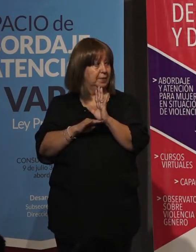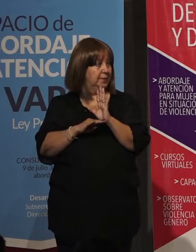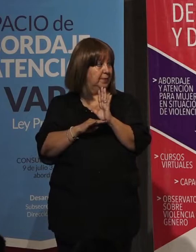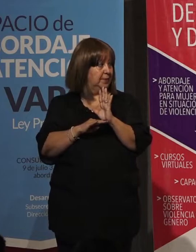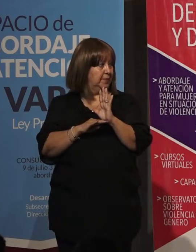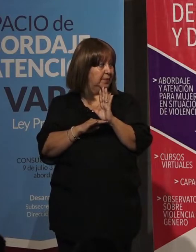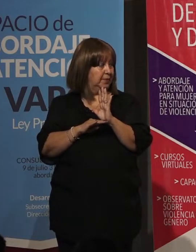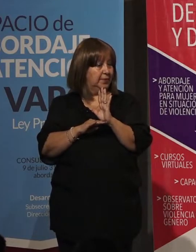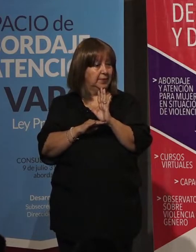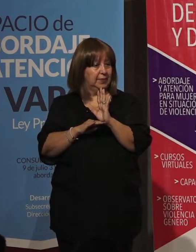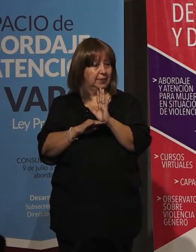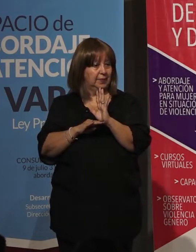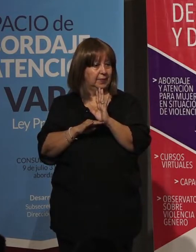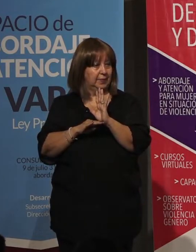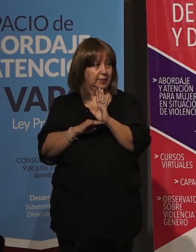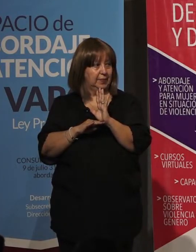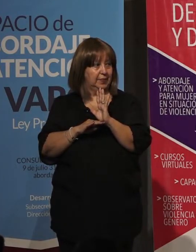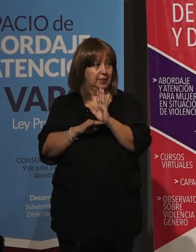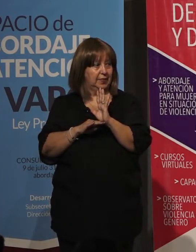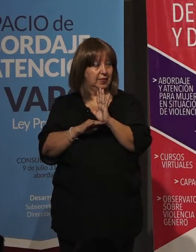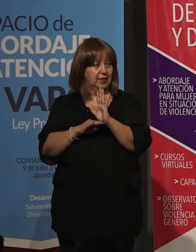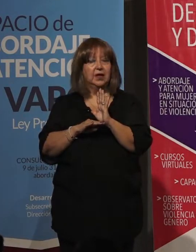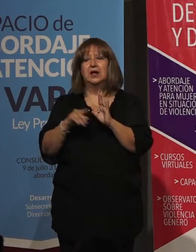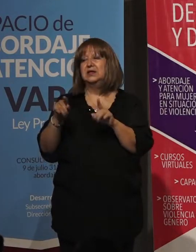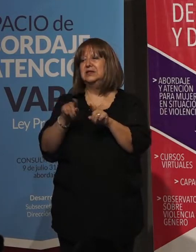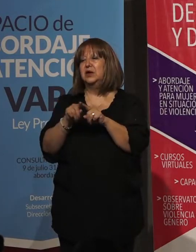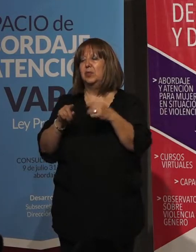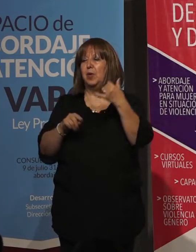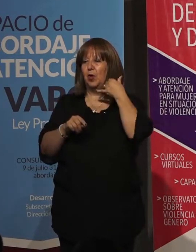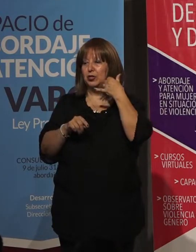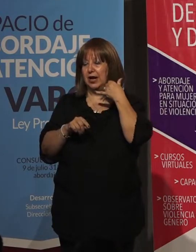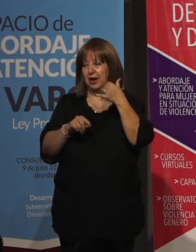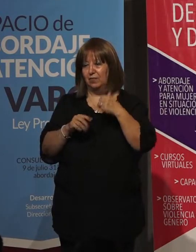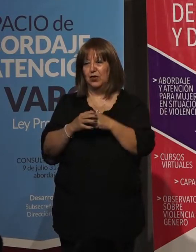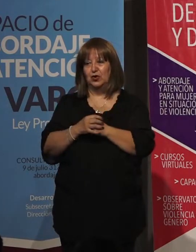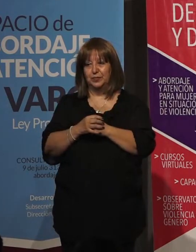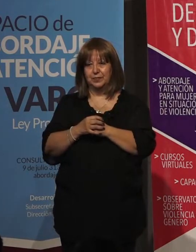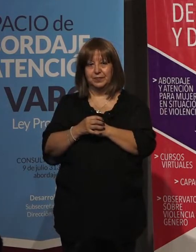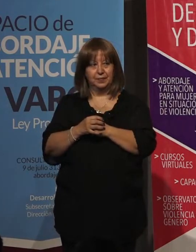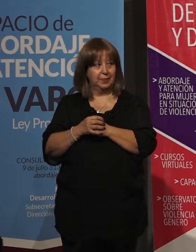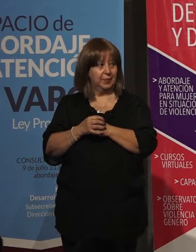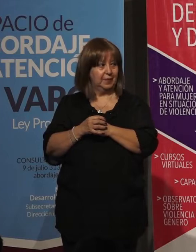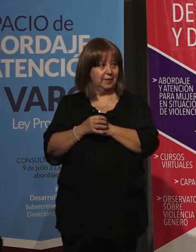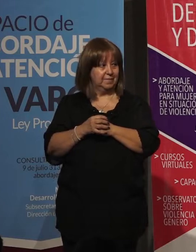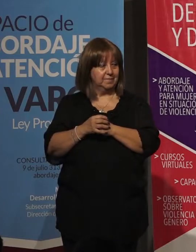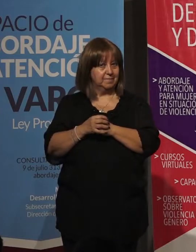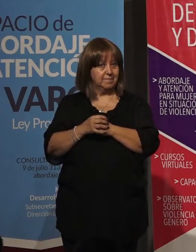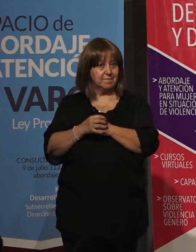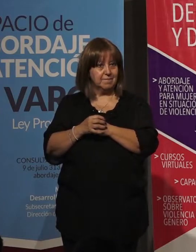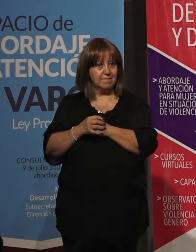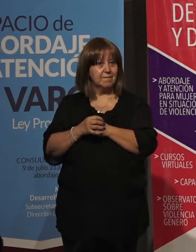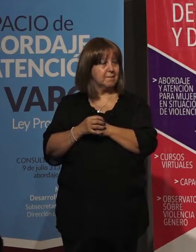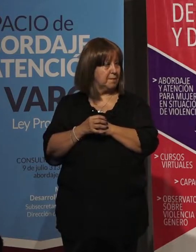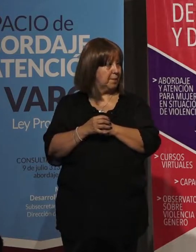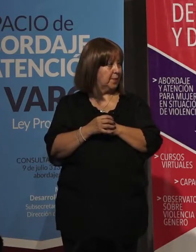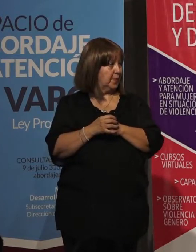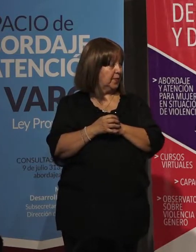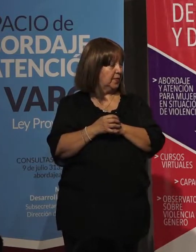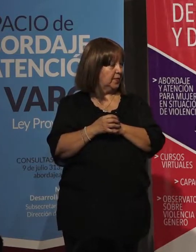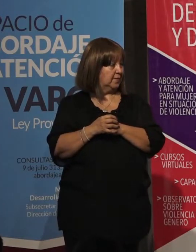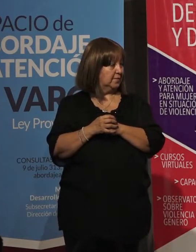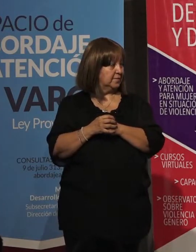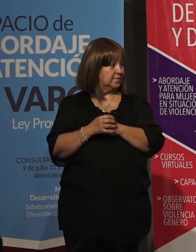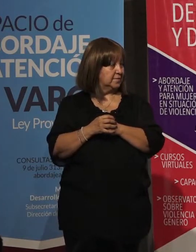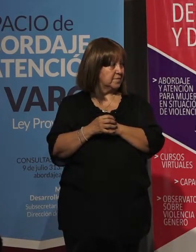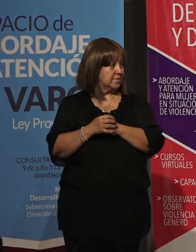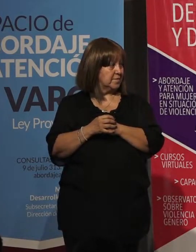para organizar, digamos, y se hace por teléfono, exacto, y se notifica, el ayudante fiscal lo notifica, es automático. Es una medida que se toma por teléfono, ¿eh?